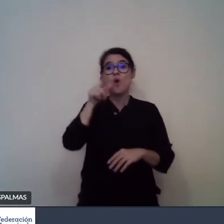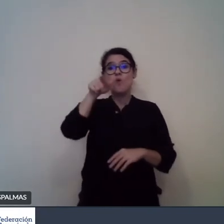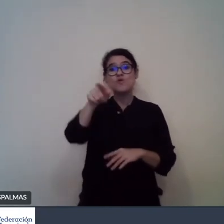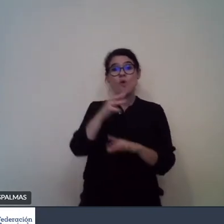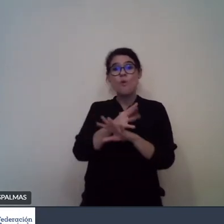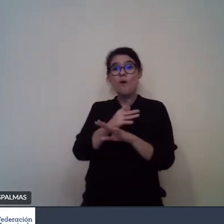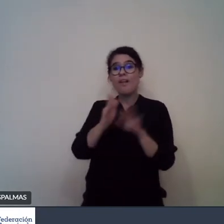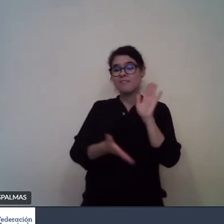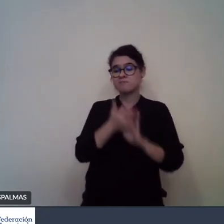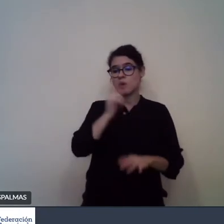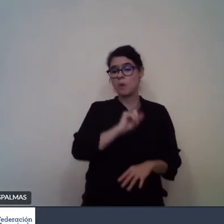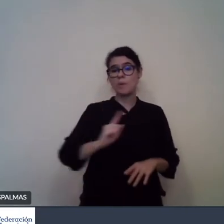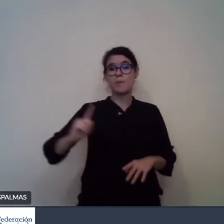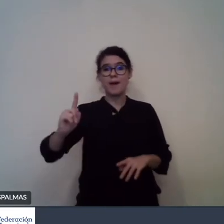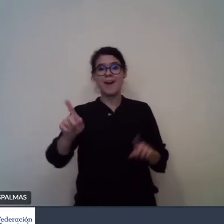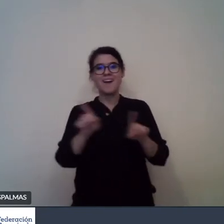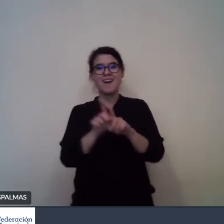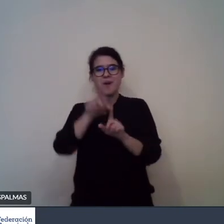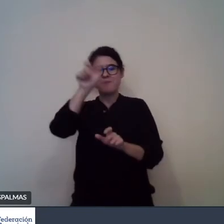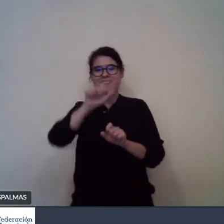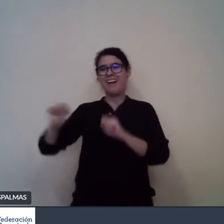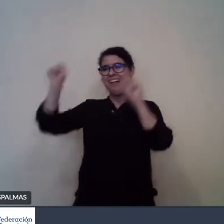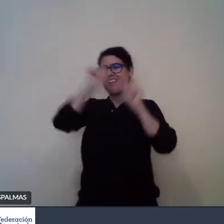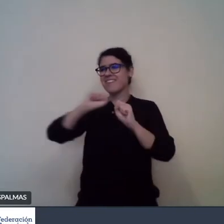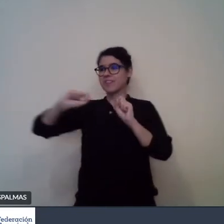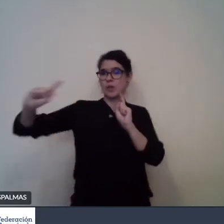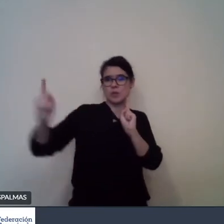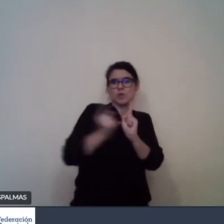el defensor sale corriendo con él.